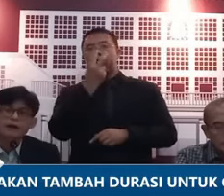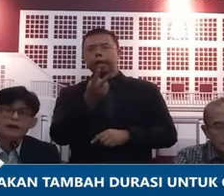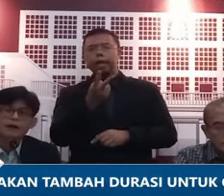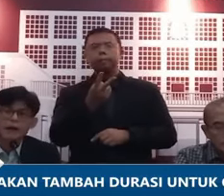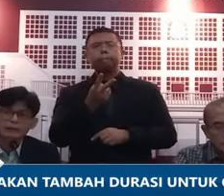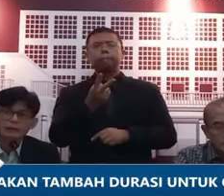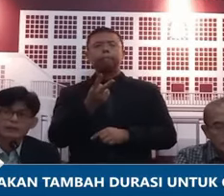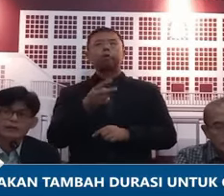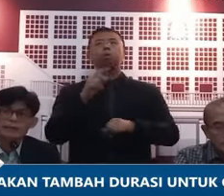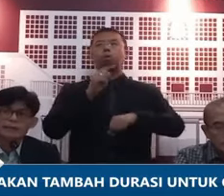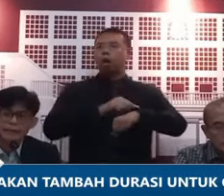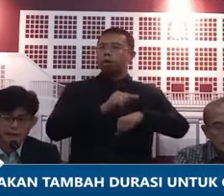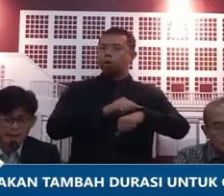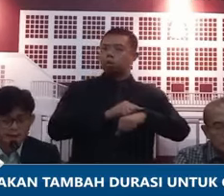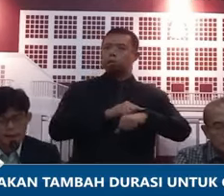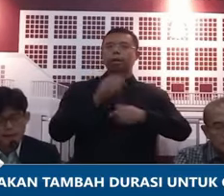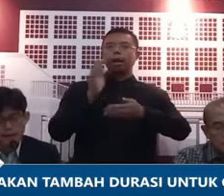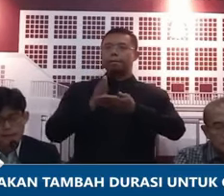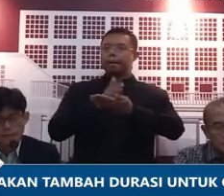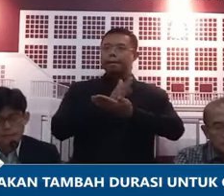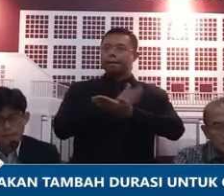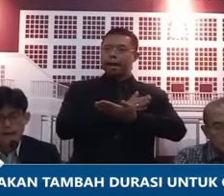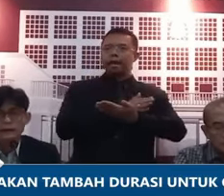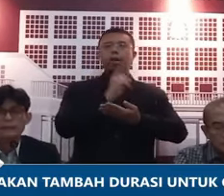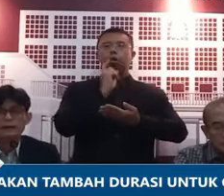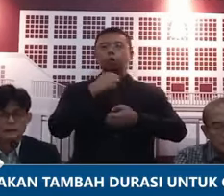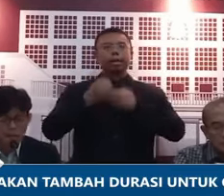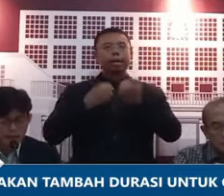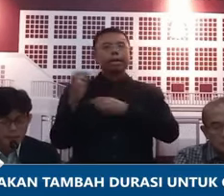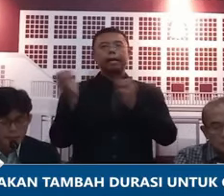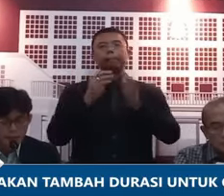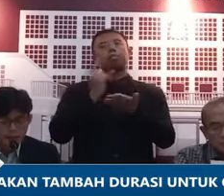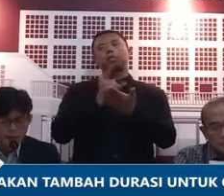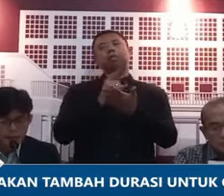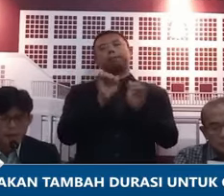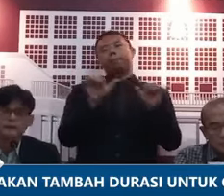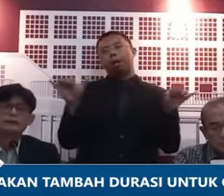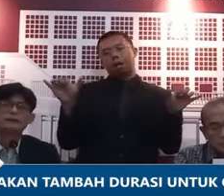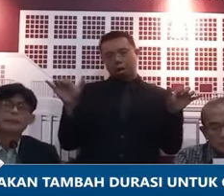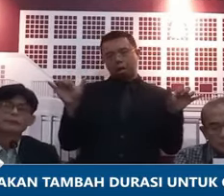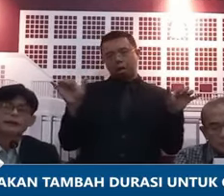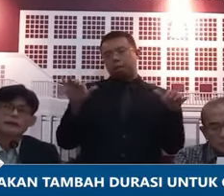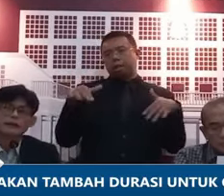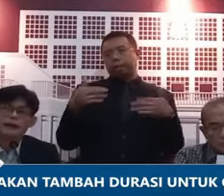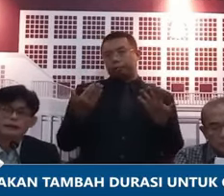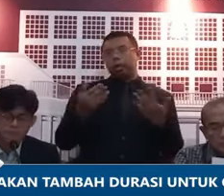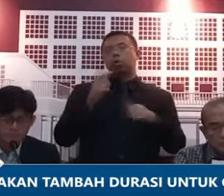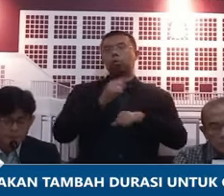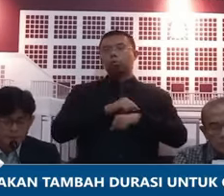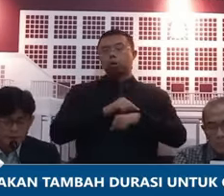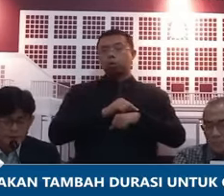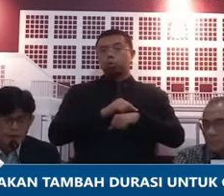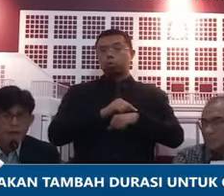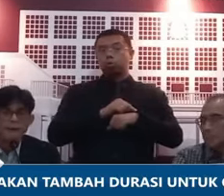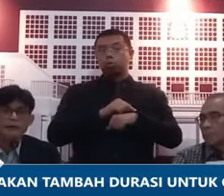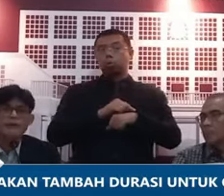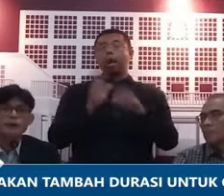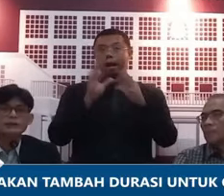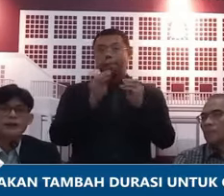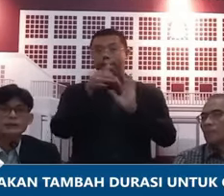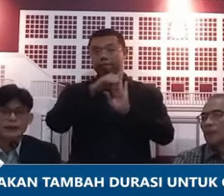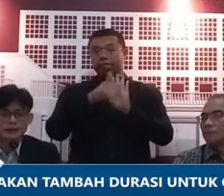kandidat dan KPU RI. Pasalnya, ada kebutuhan dari para kandidat untuk menyampaikan visi, misi, dan program kerja. Durasi